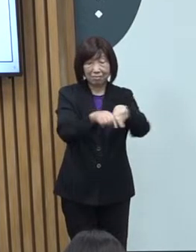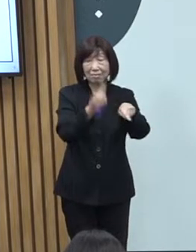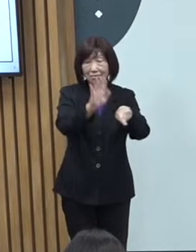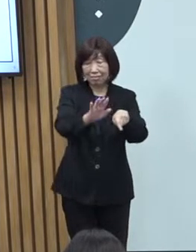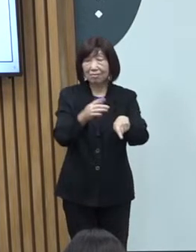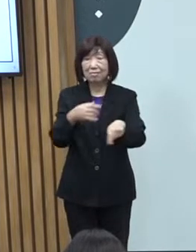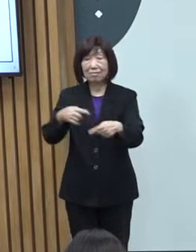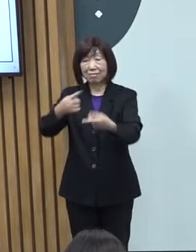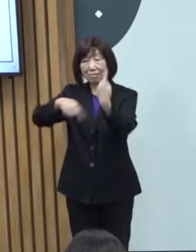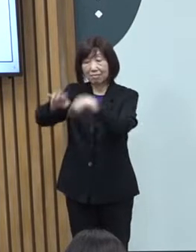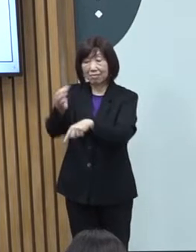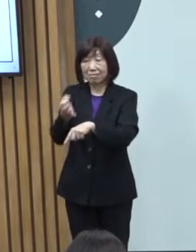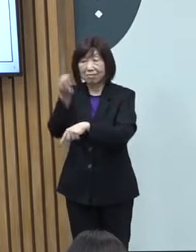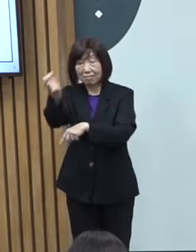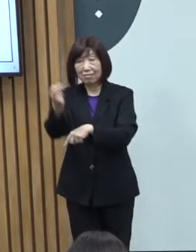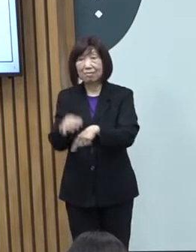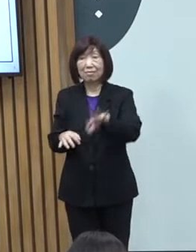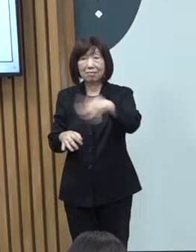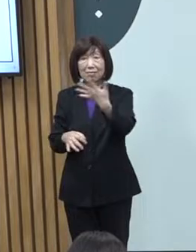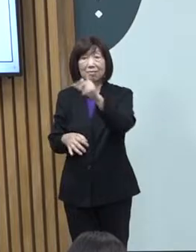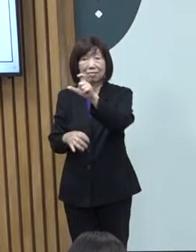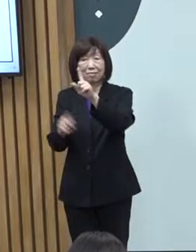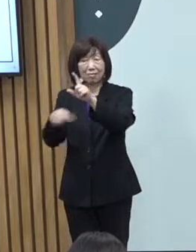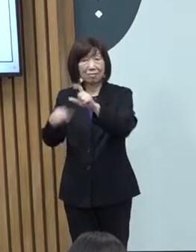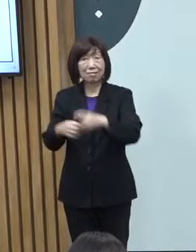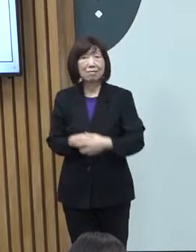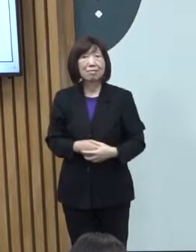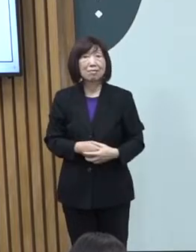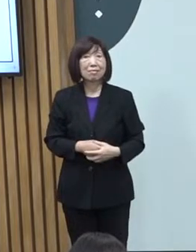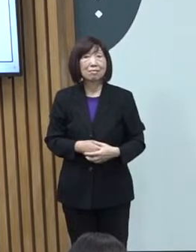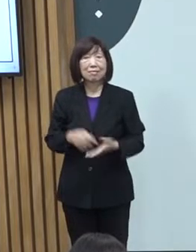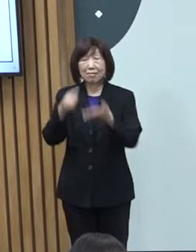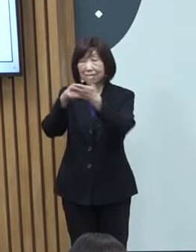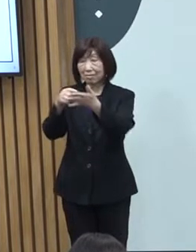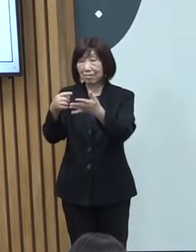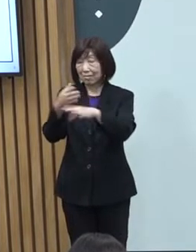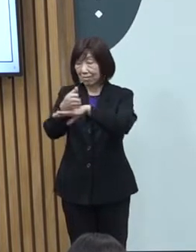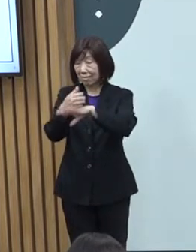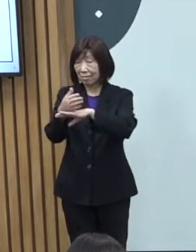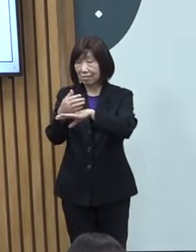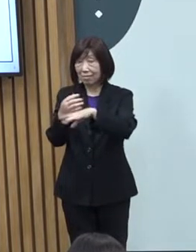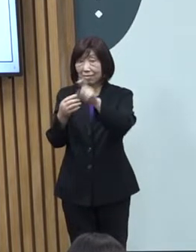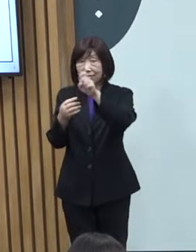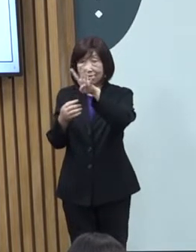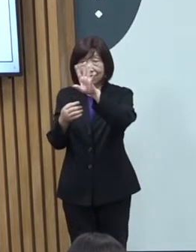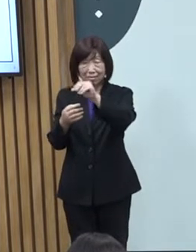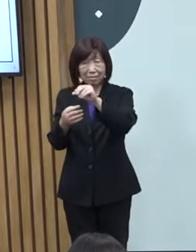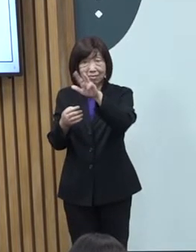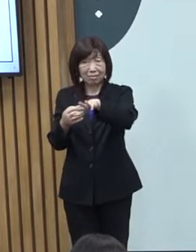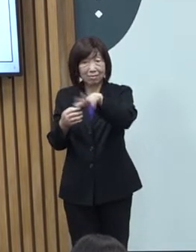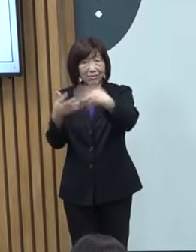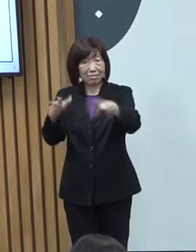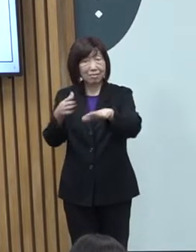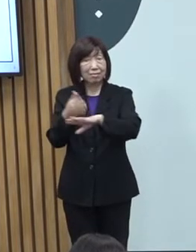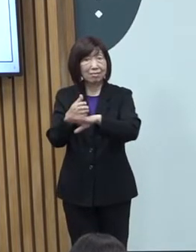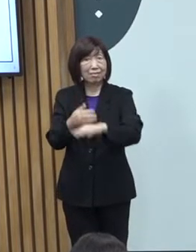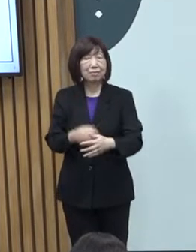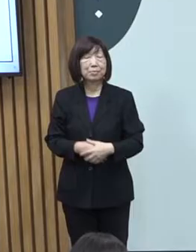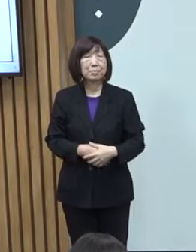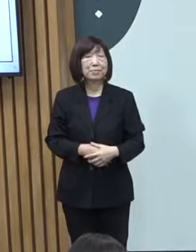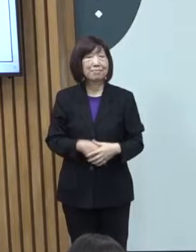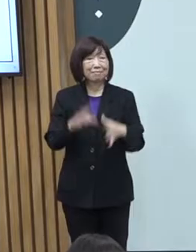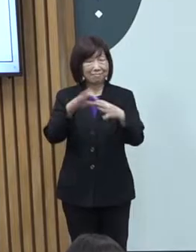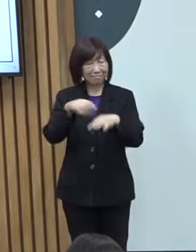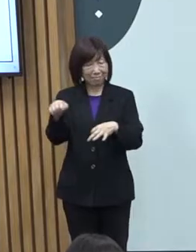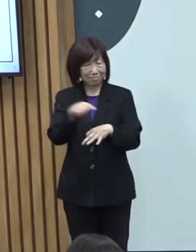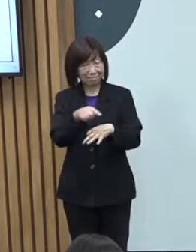缴税通知呢，也有560个人申请了，那申请的车辆数达到了148,000多辆哈。那可见